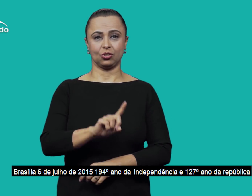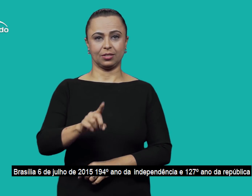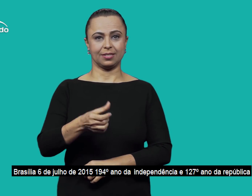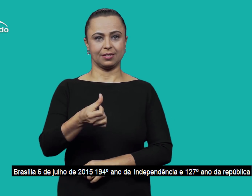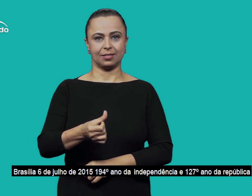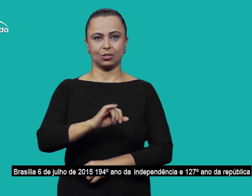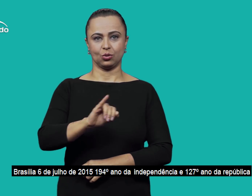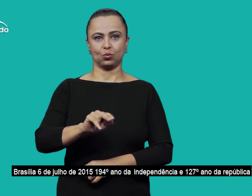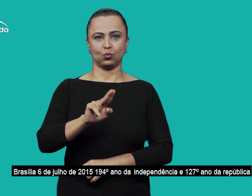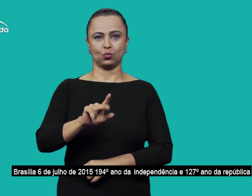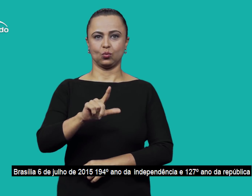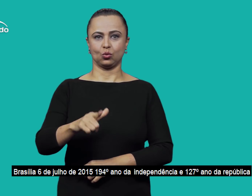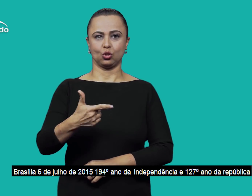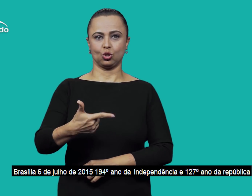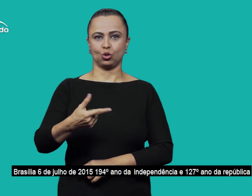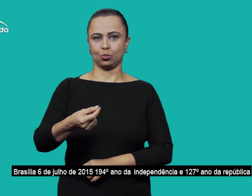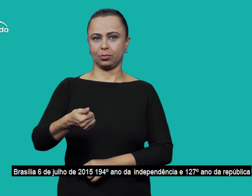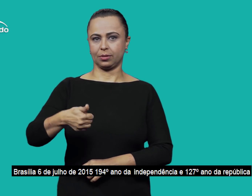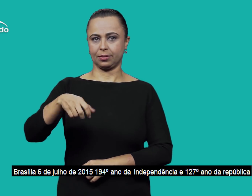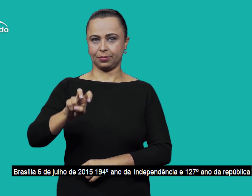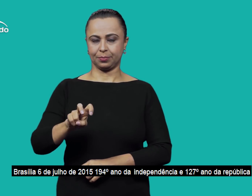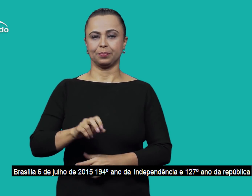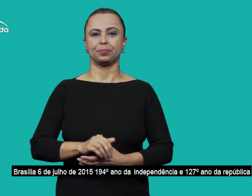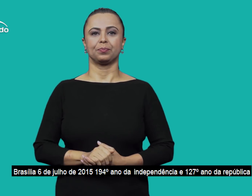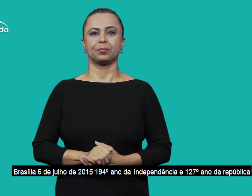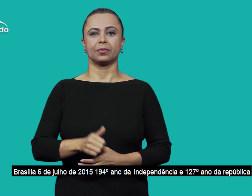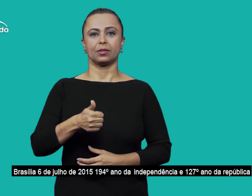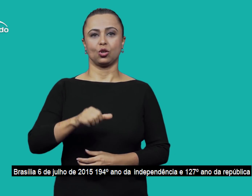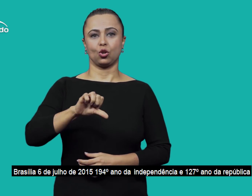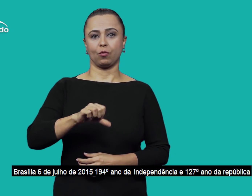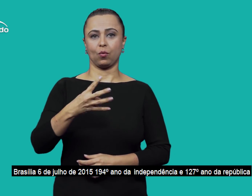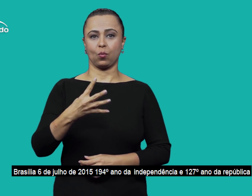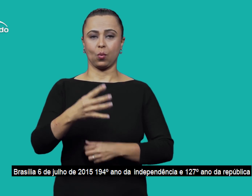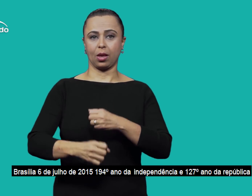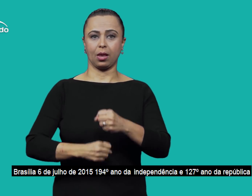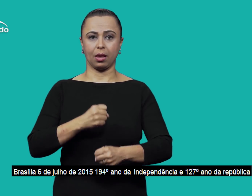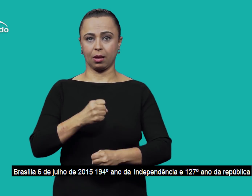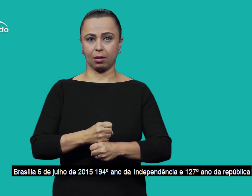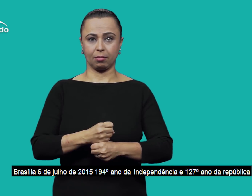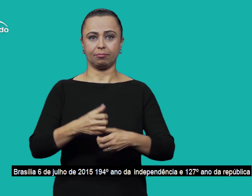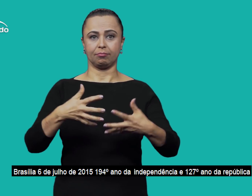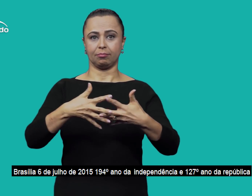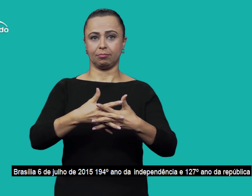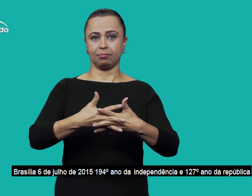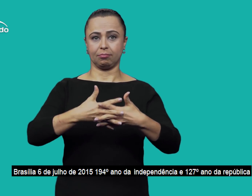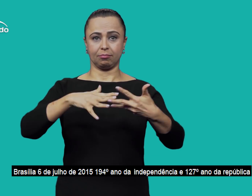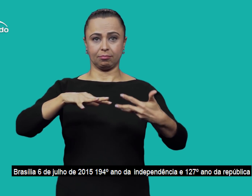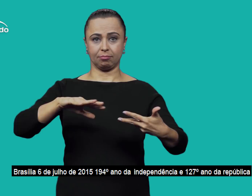de julho de 2015 194º ano da independência e